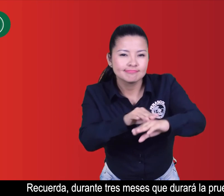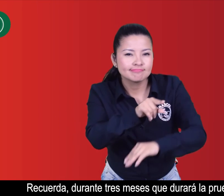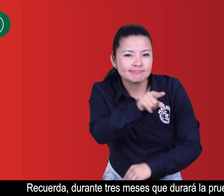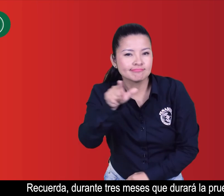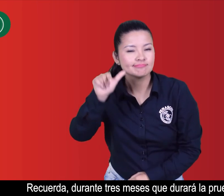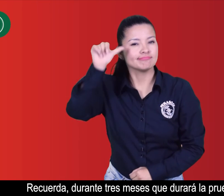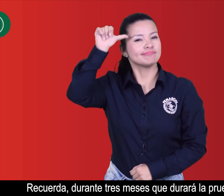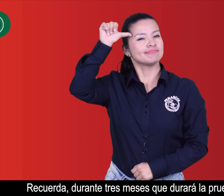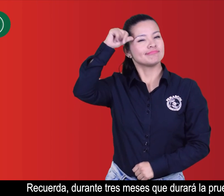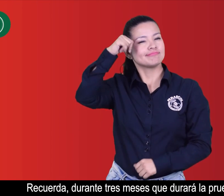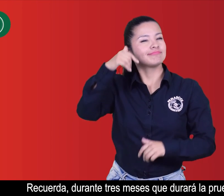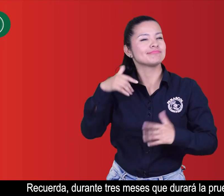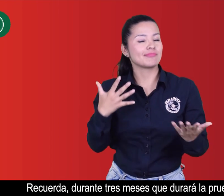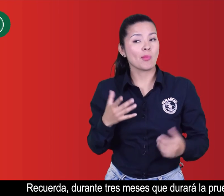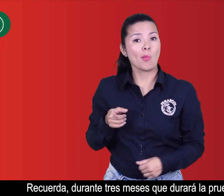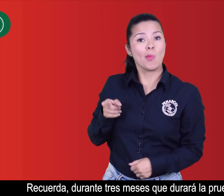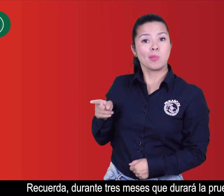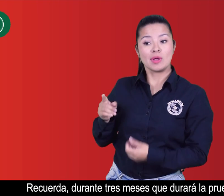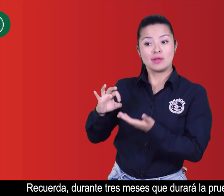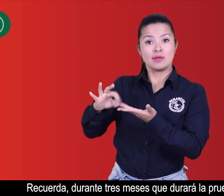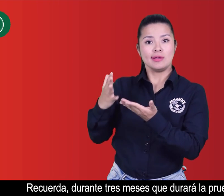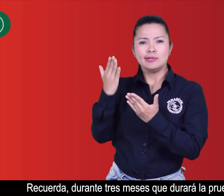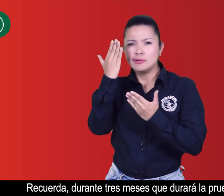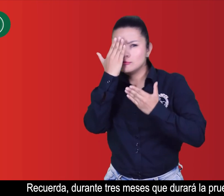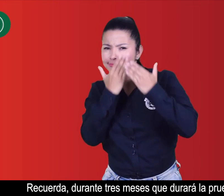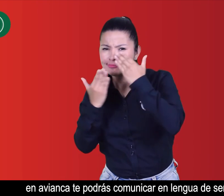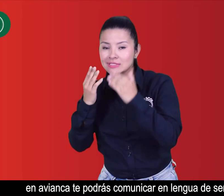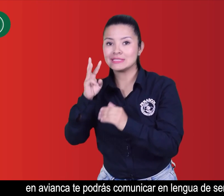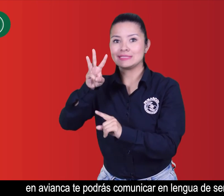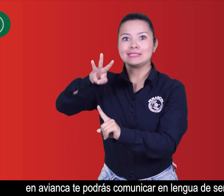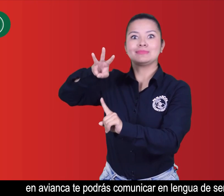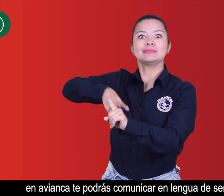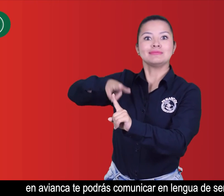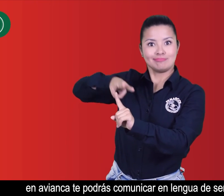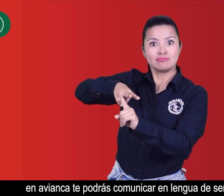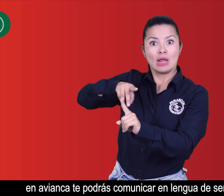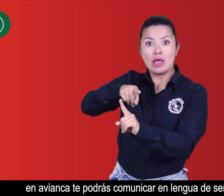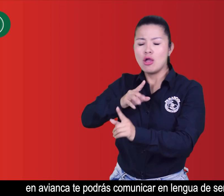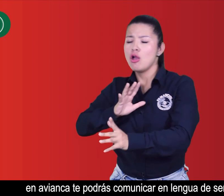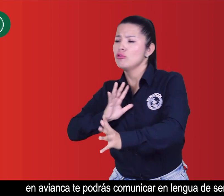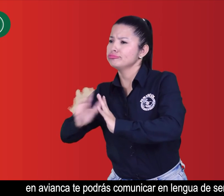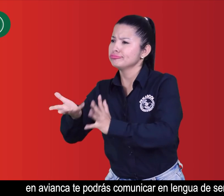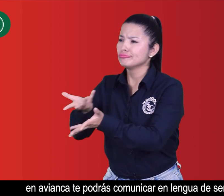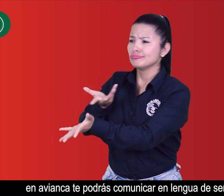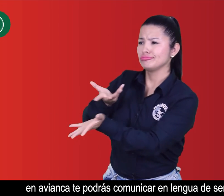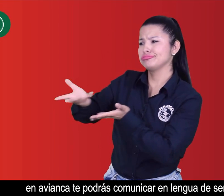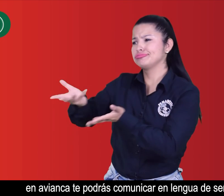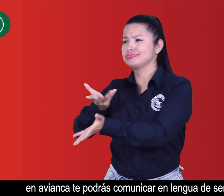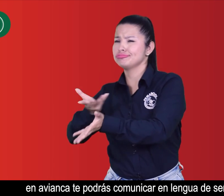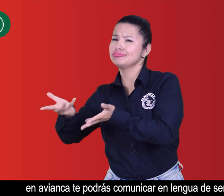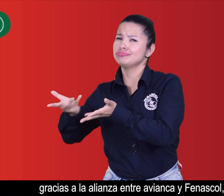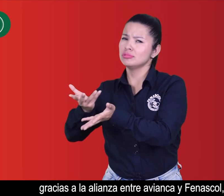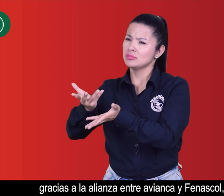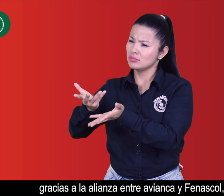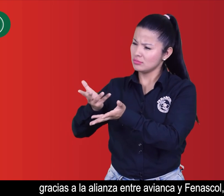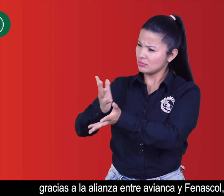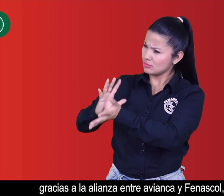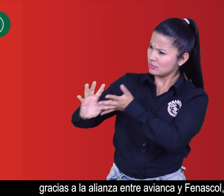Recuerda, durante tres meses que durará la prueba, en Avianca te podrás comunicar en lengua de señas gracias a la alianza